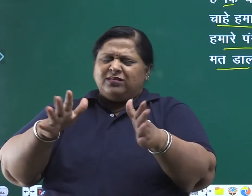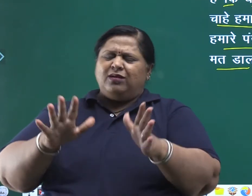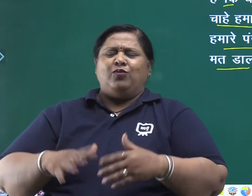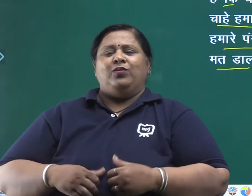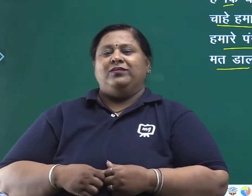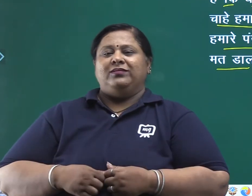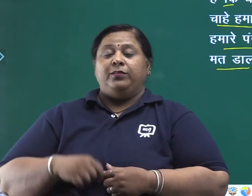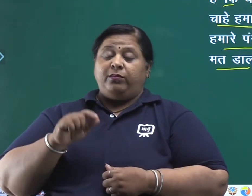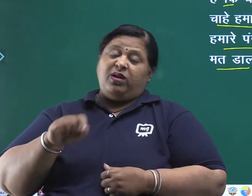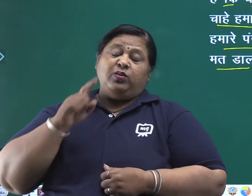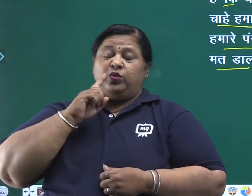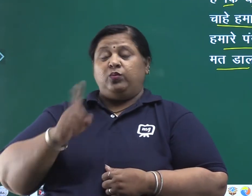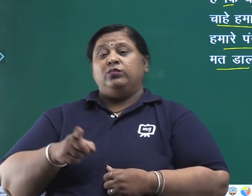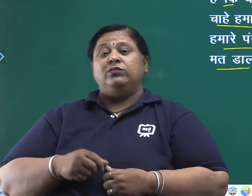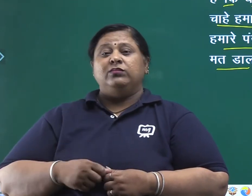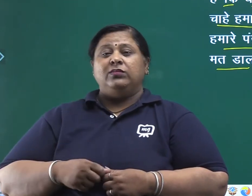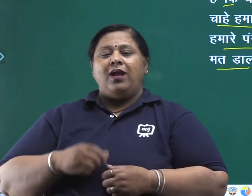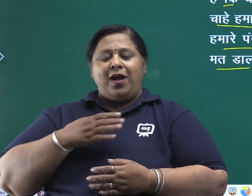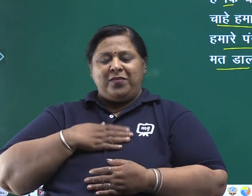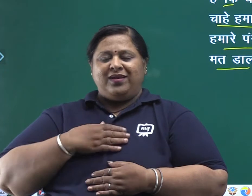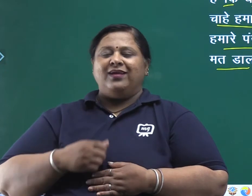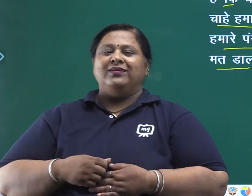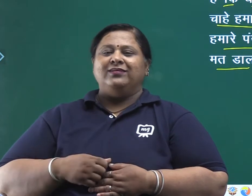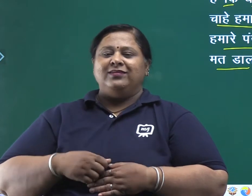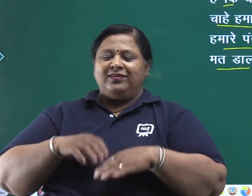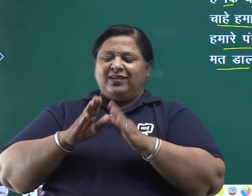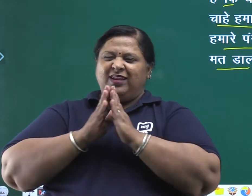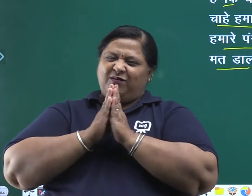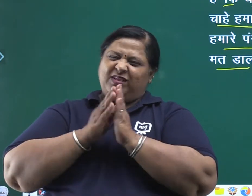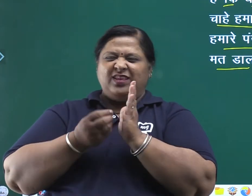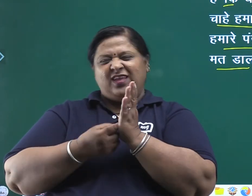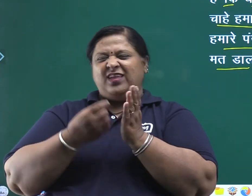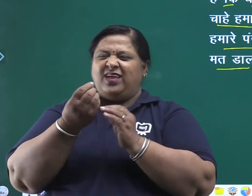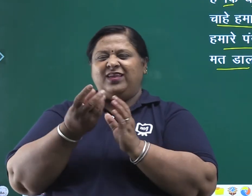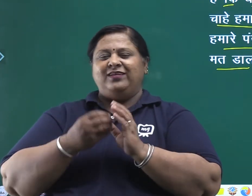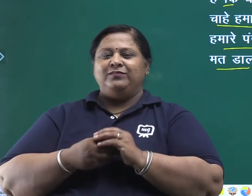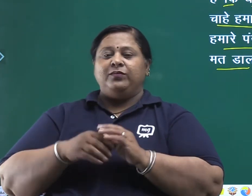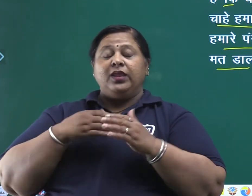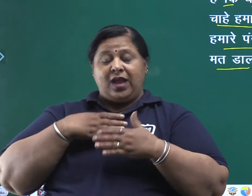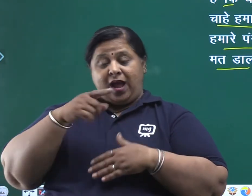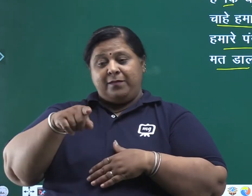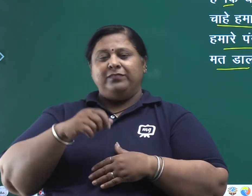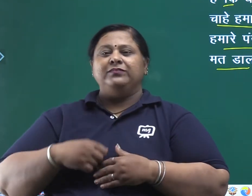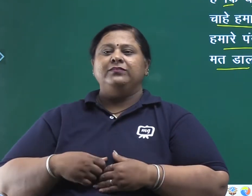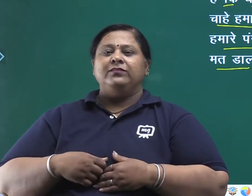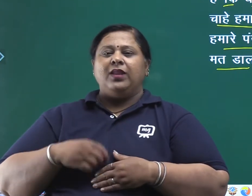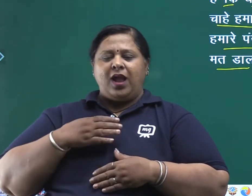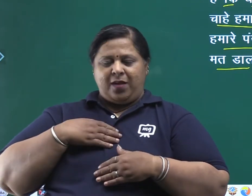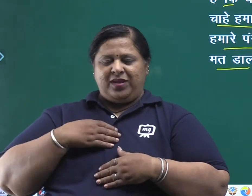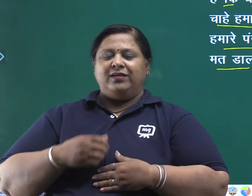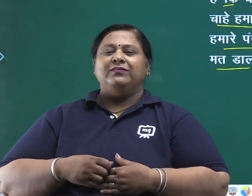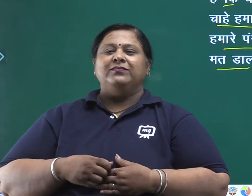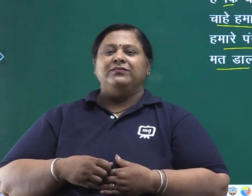करो, परंतु हमारा निवेदन यही है कि आप लोग